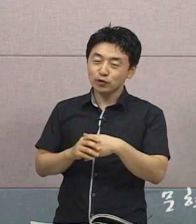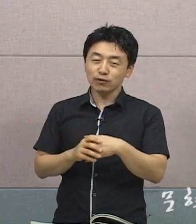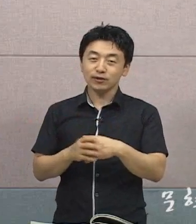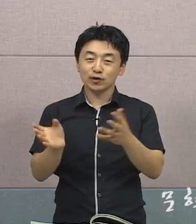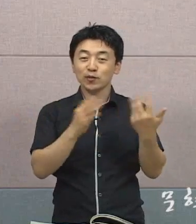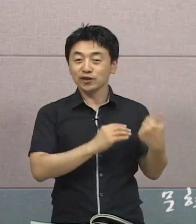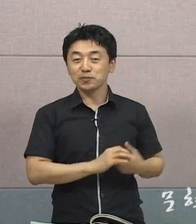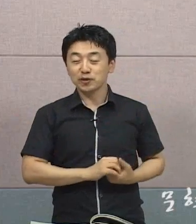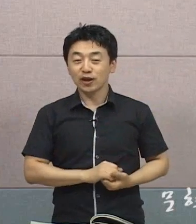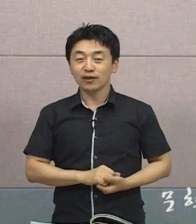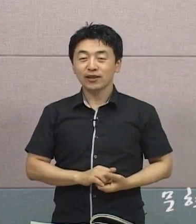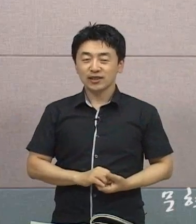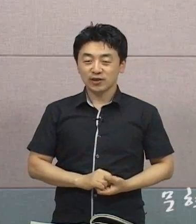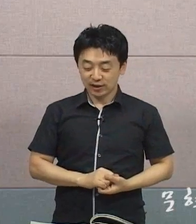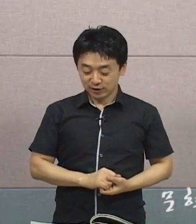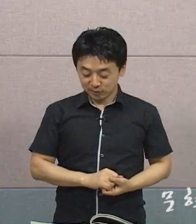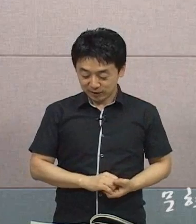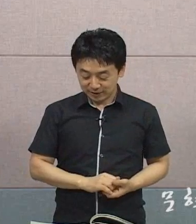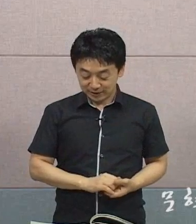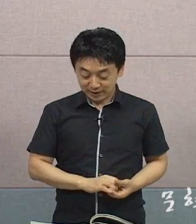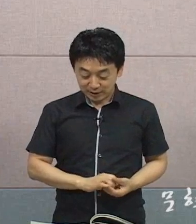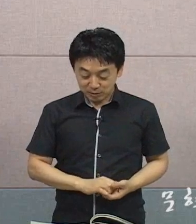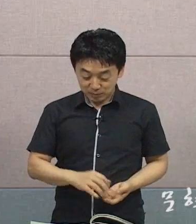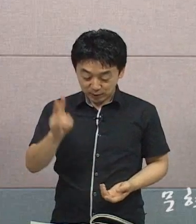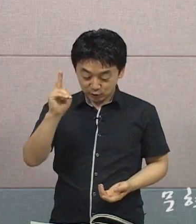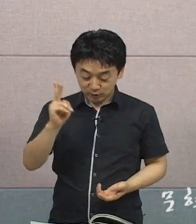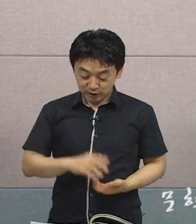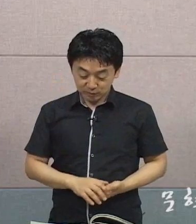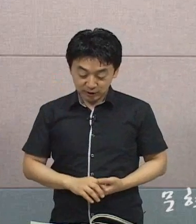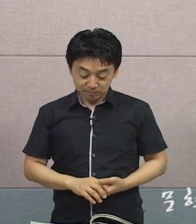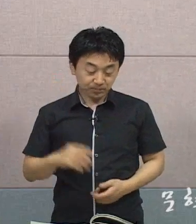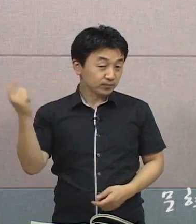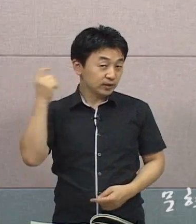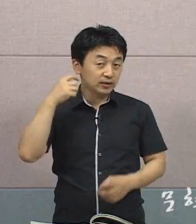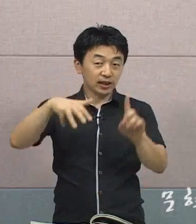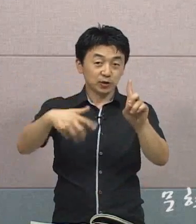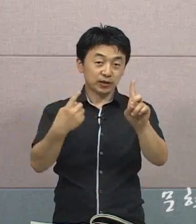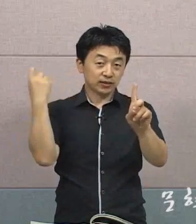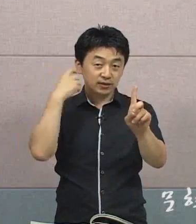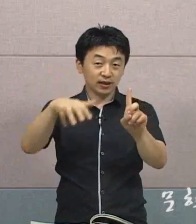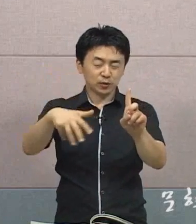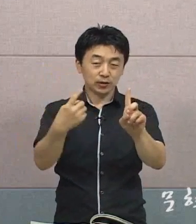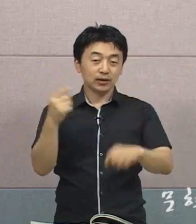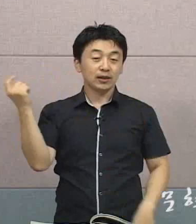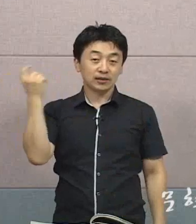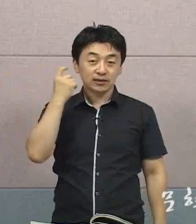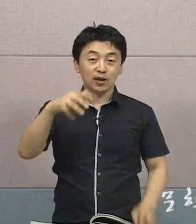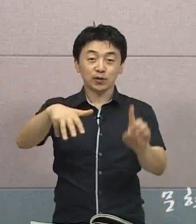그렇구나. 그냥 넘어가시면 될 그런 단어들입니다. 31페이지 두 번째 단어입니다. 듣다 1초입니다. 듣다 1초. 예, 듣다 하고